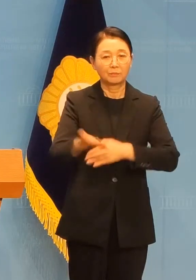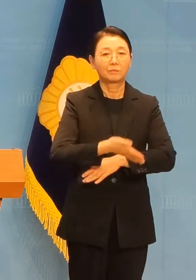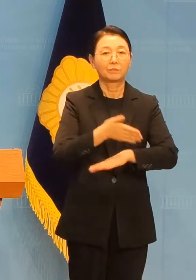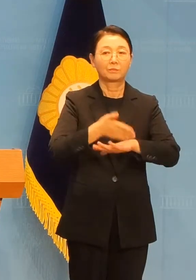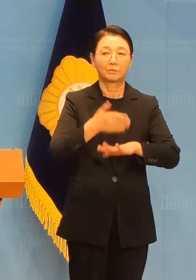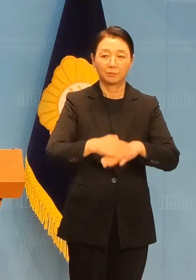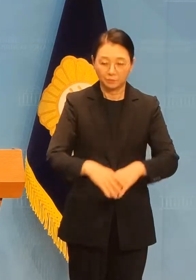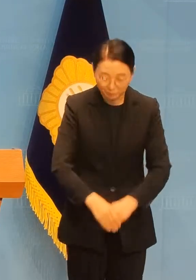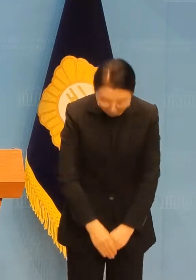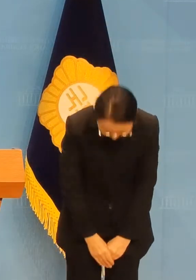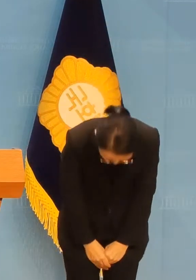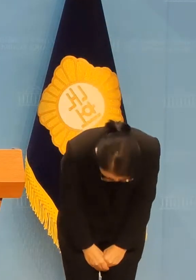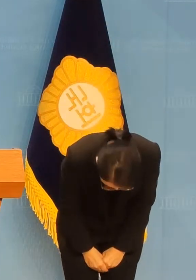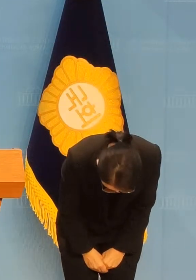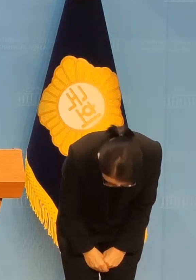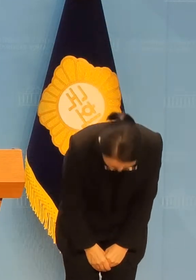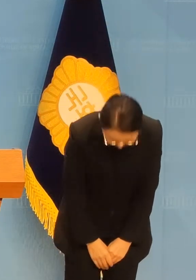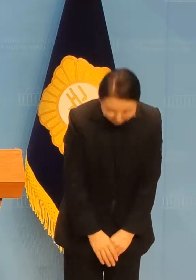감사합니다.